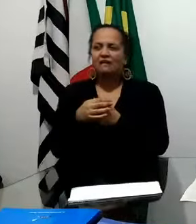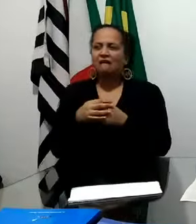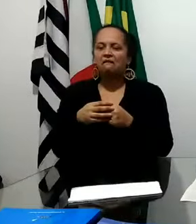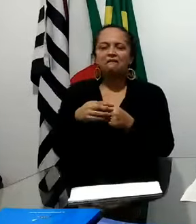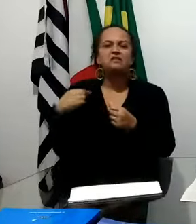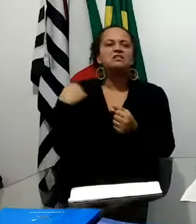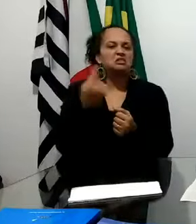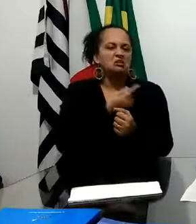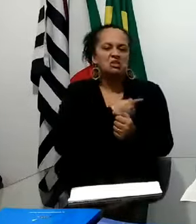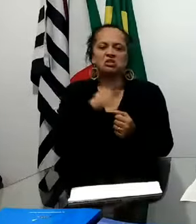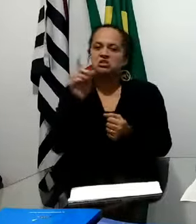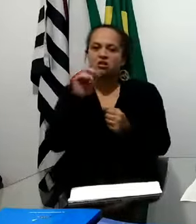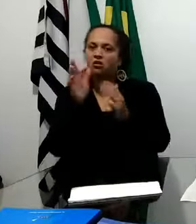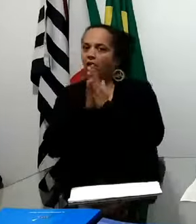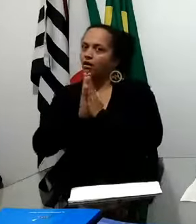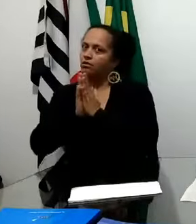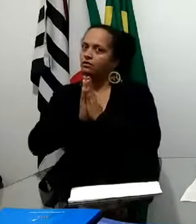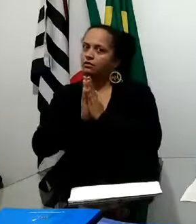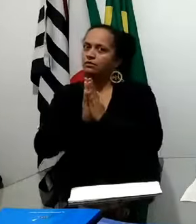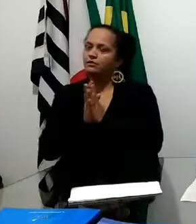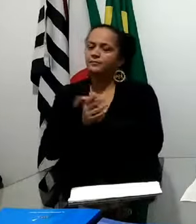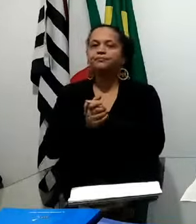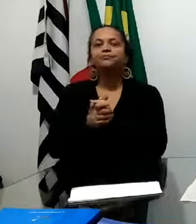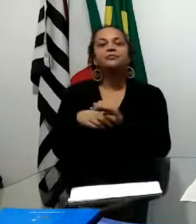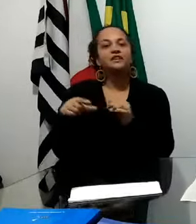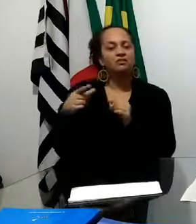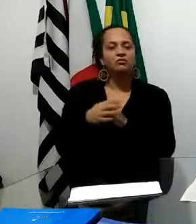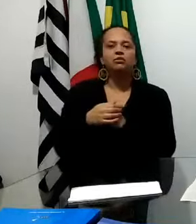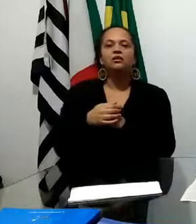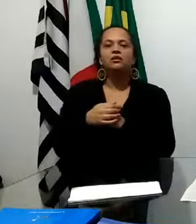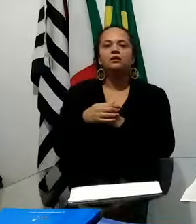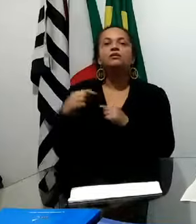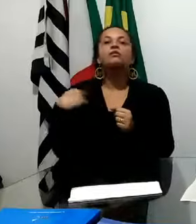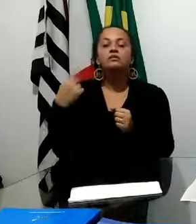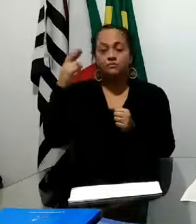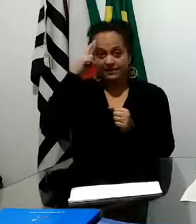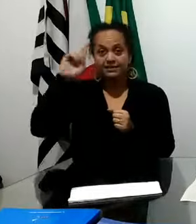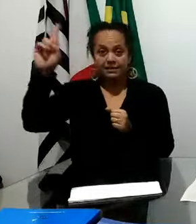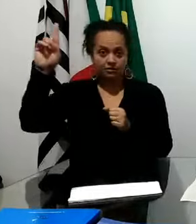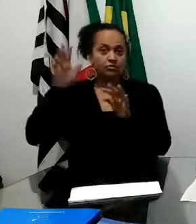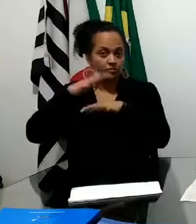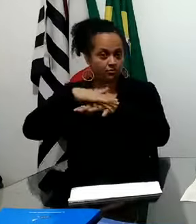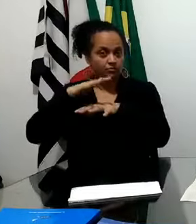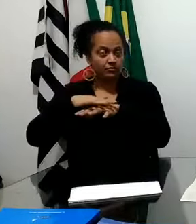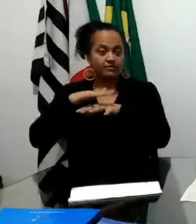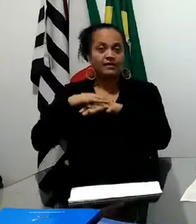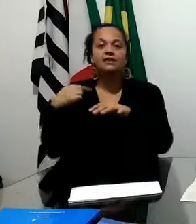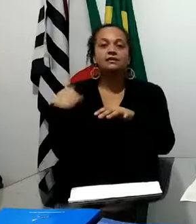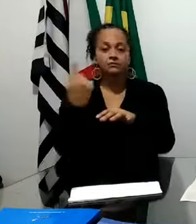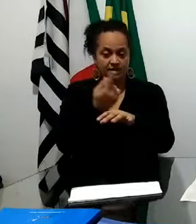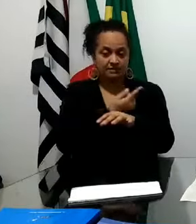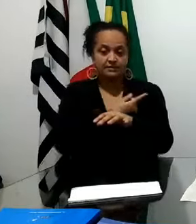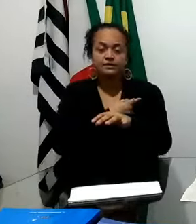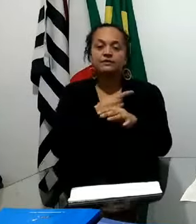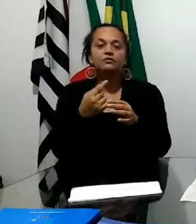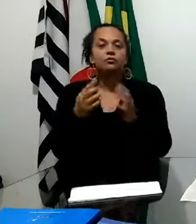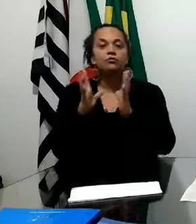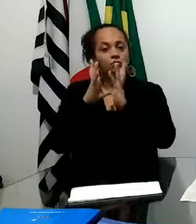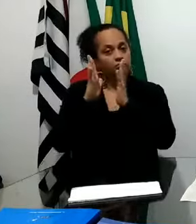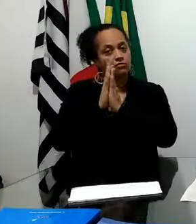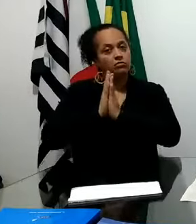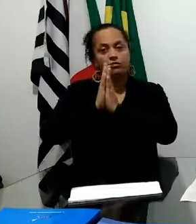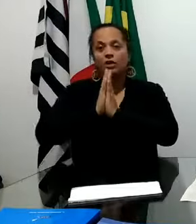nós fomos criados, para nos tirar do objetivo, do propósito para o qual o Senhor nos estabeleceu como igreja, como cristãos. A gente precisa entender